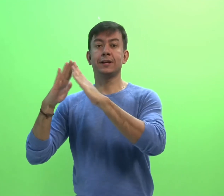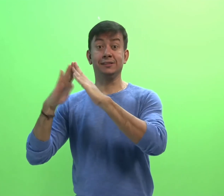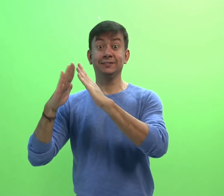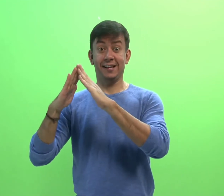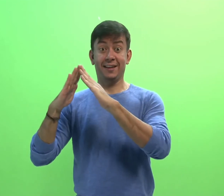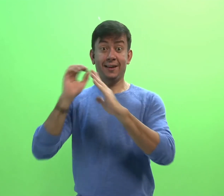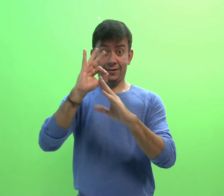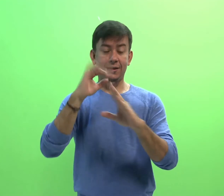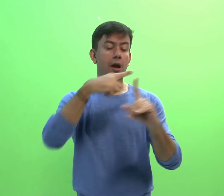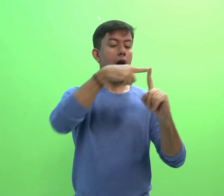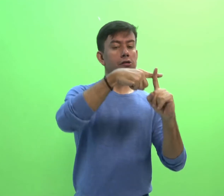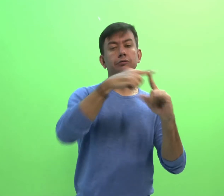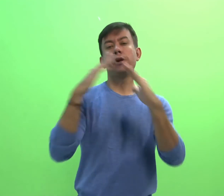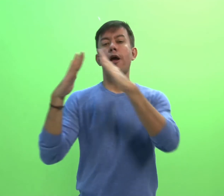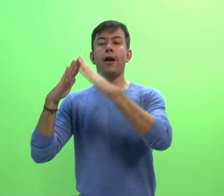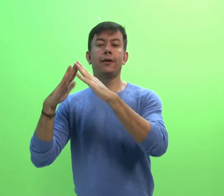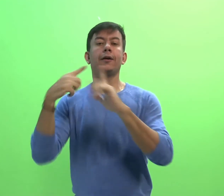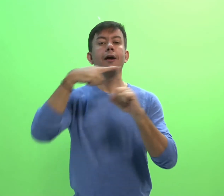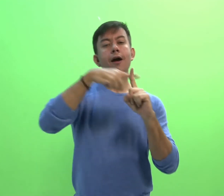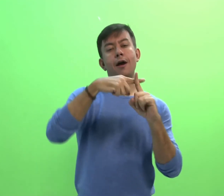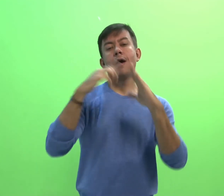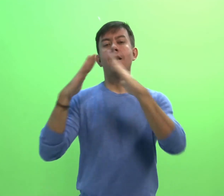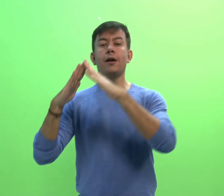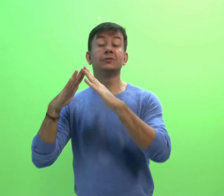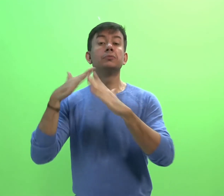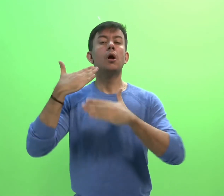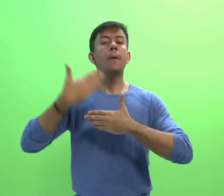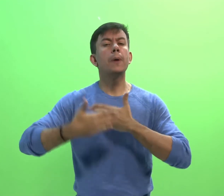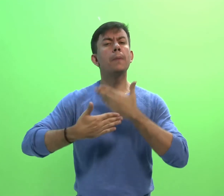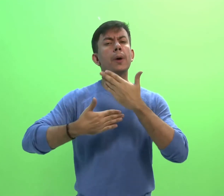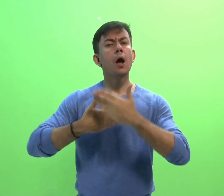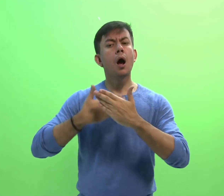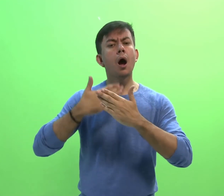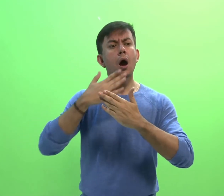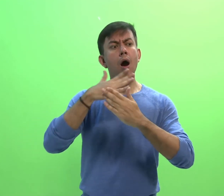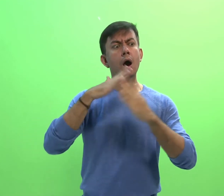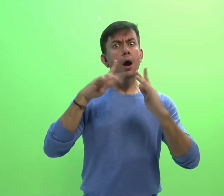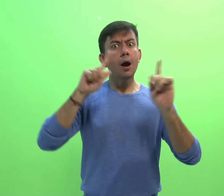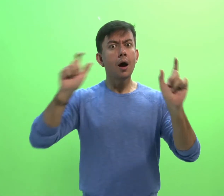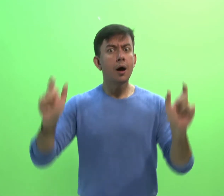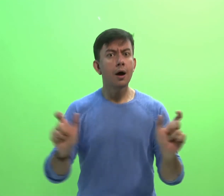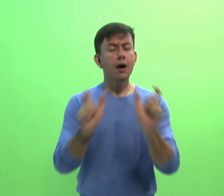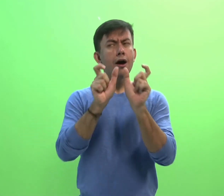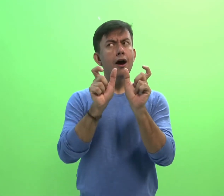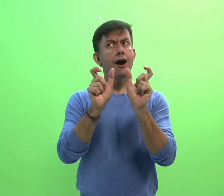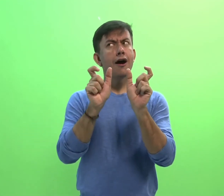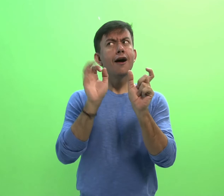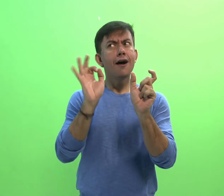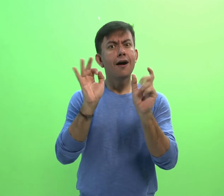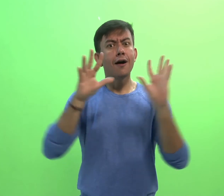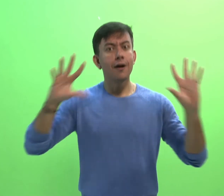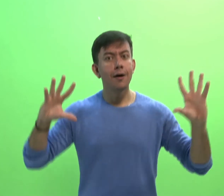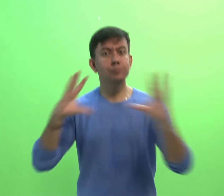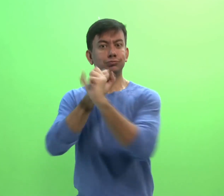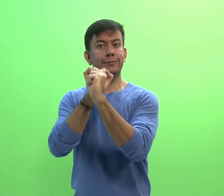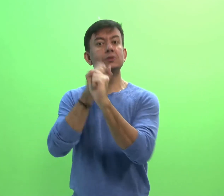Com o passar do tempo, fez-se mais um sinal composto. Sinal para igreja. Não vai fazer